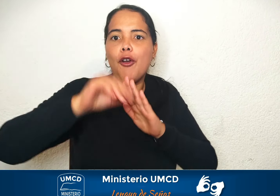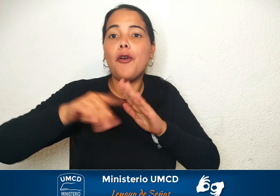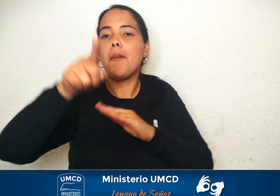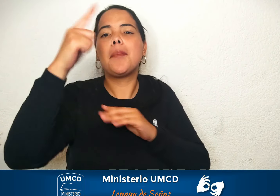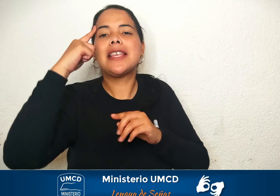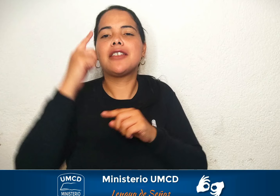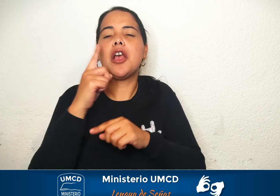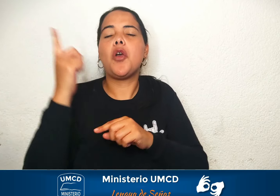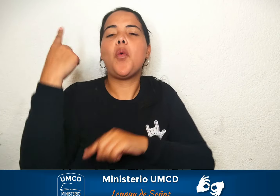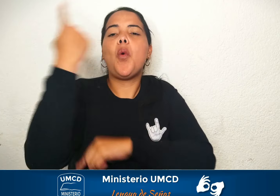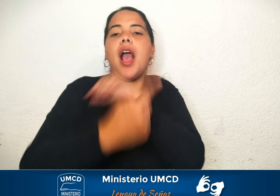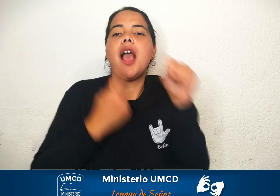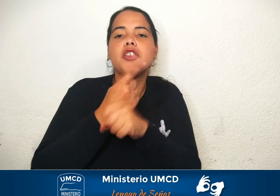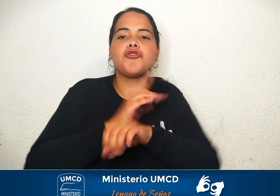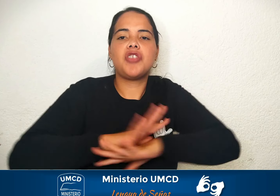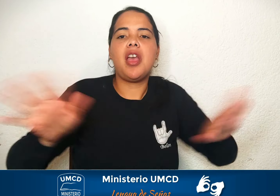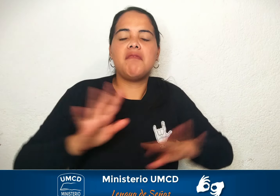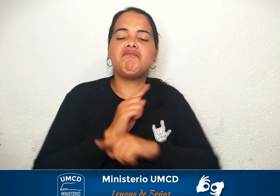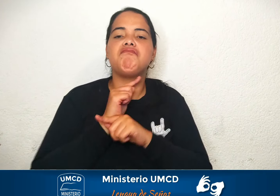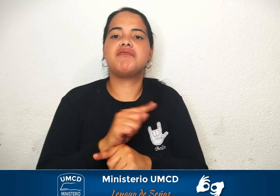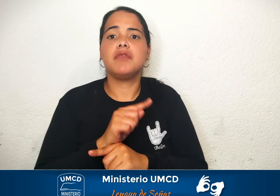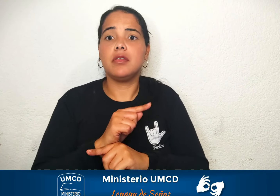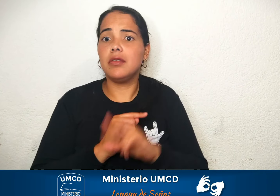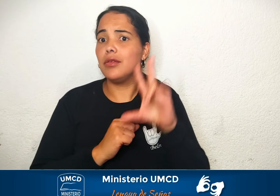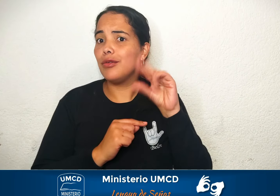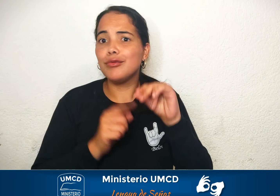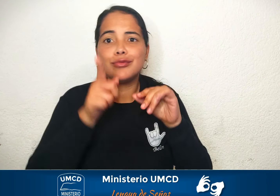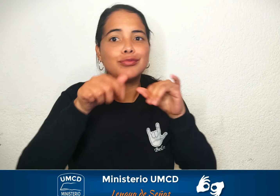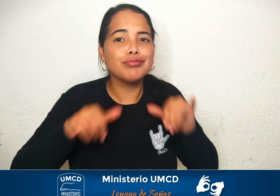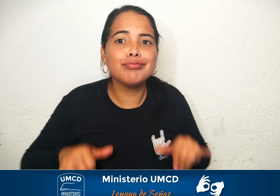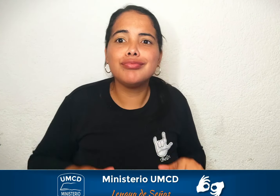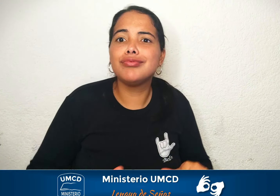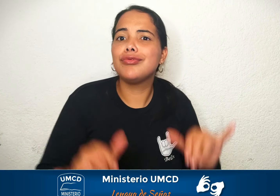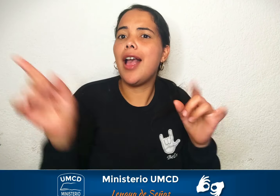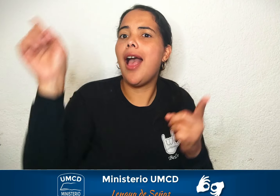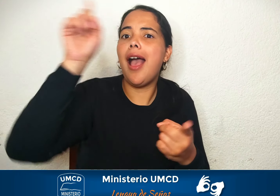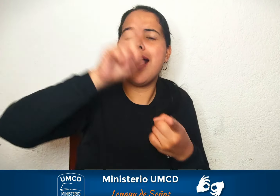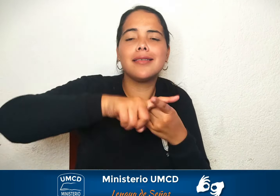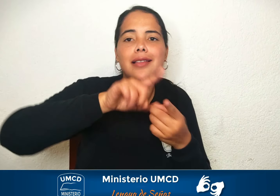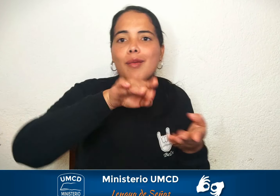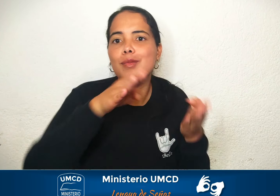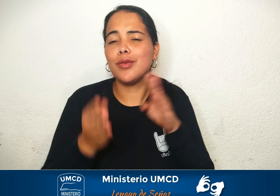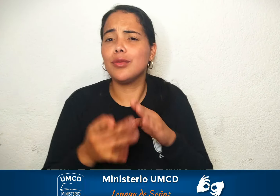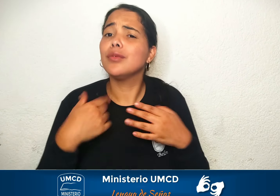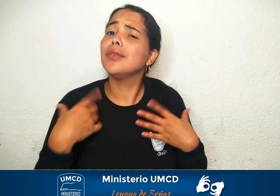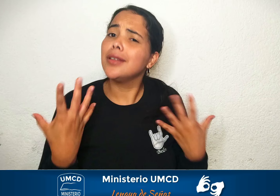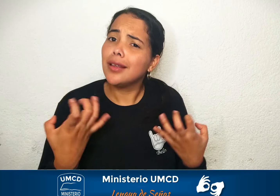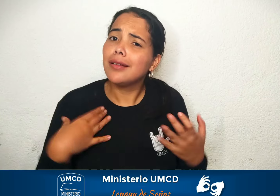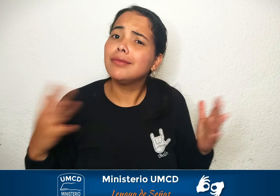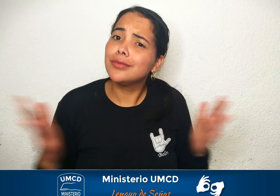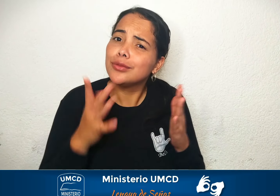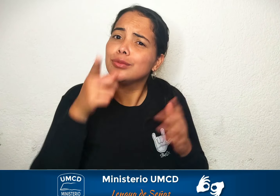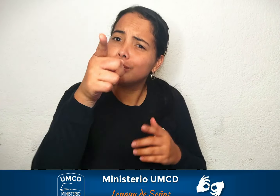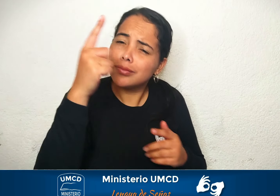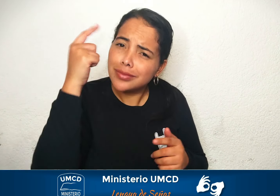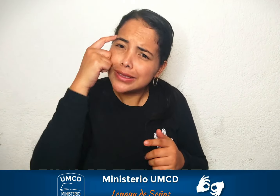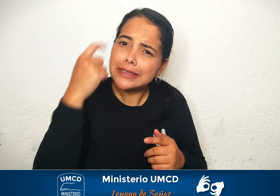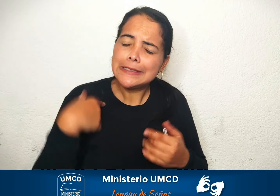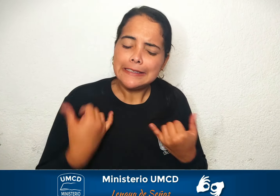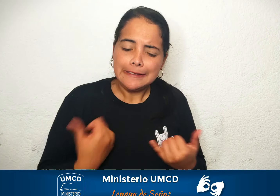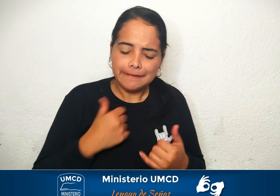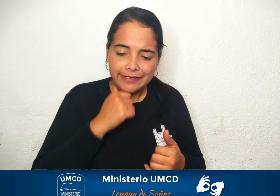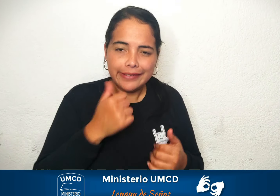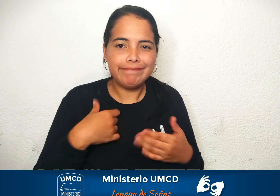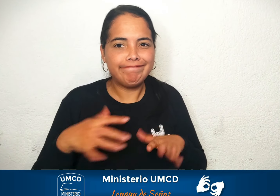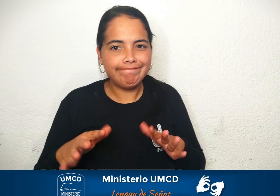de la noche a la mañana, pero tampoco va a cambiar si no comienza ese proceso. Le animo a que comience a considerar,